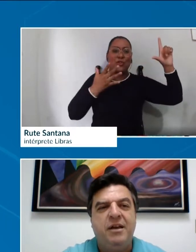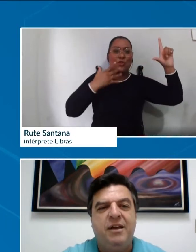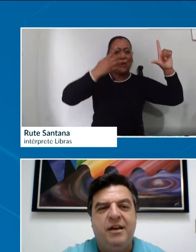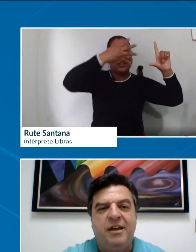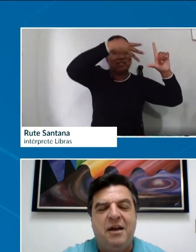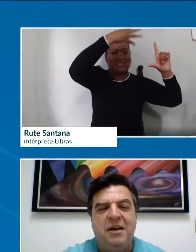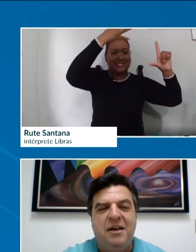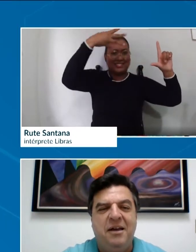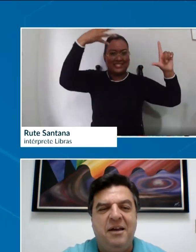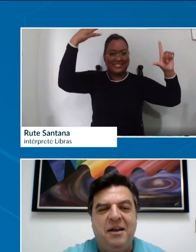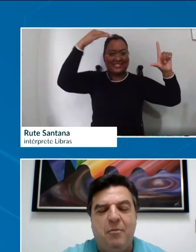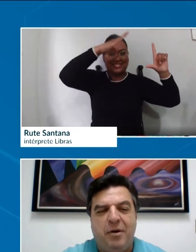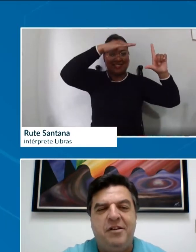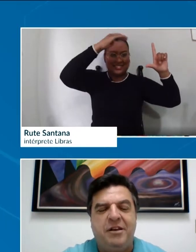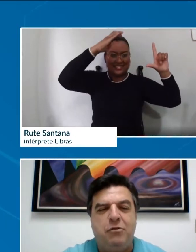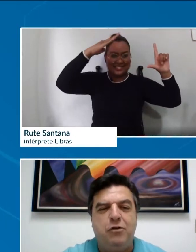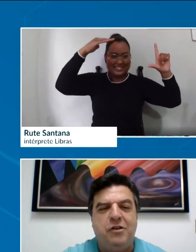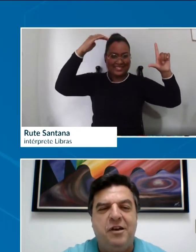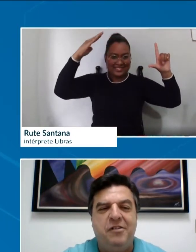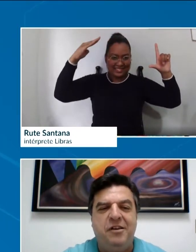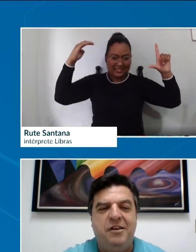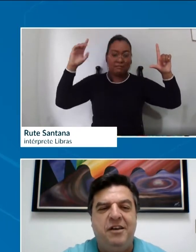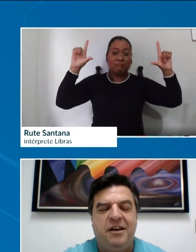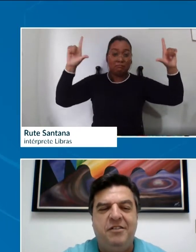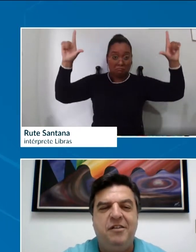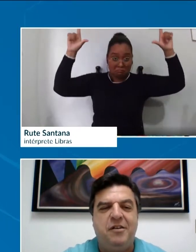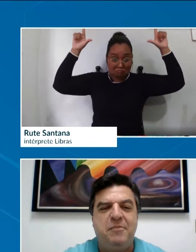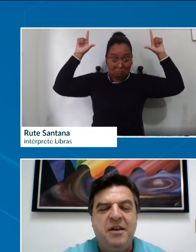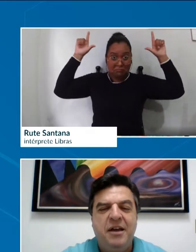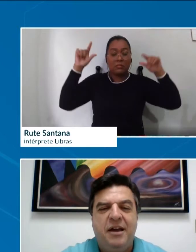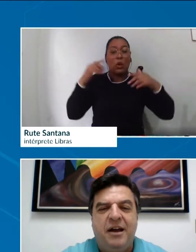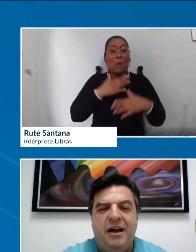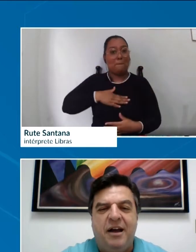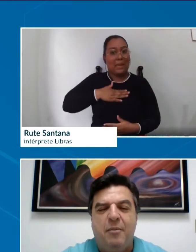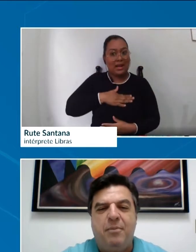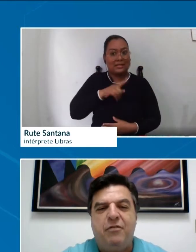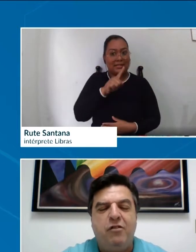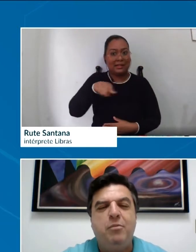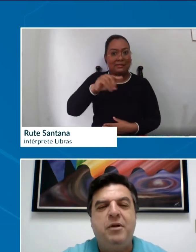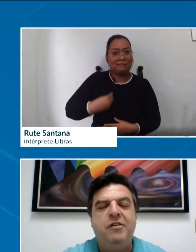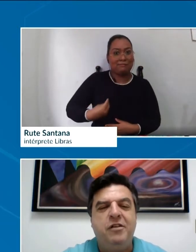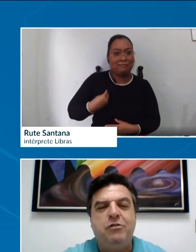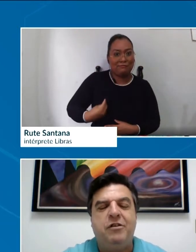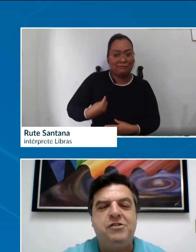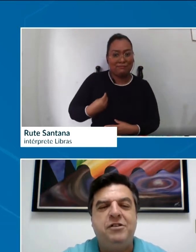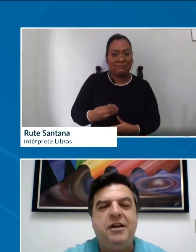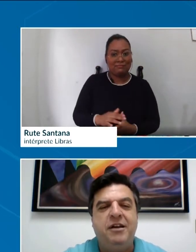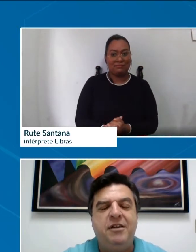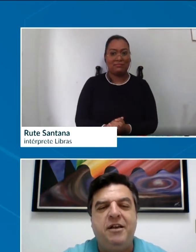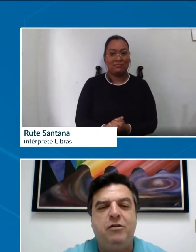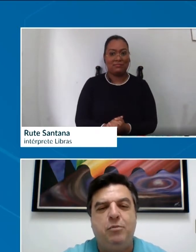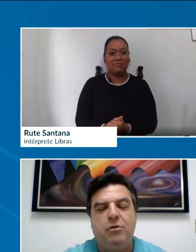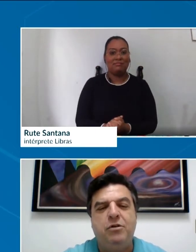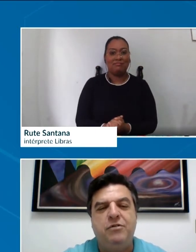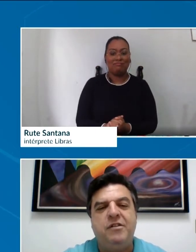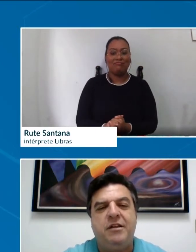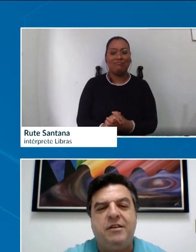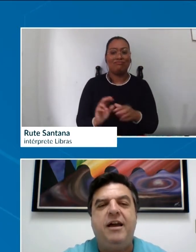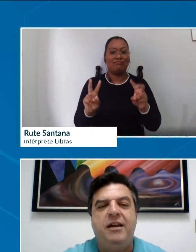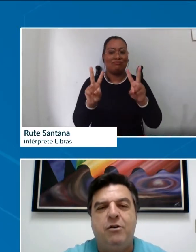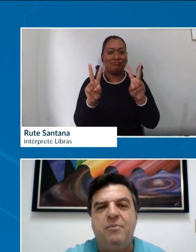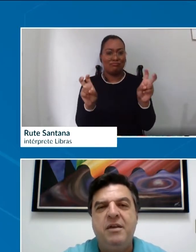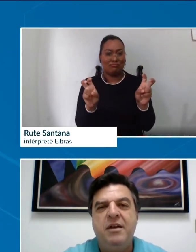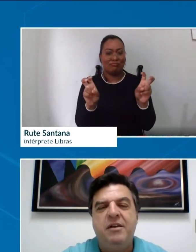arco-íris, e é um prazer estar com vocês. E Letícia, para falar sobre resíduos, a gente tem que entender que, do ponto de